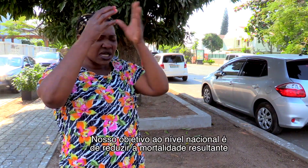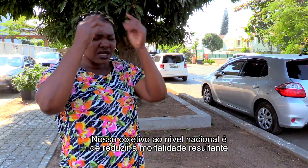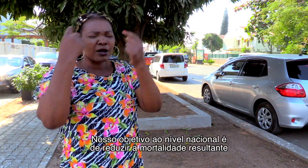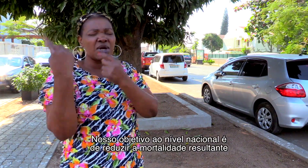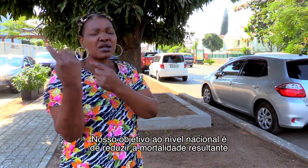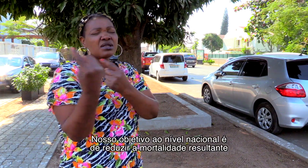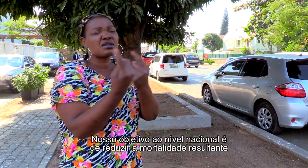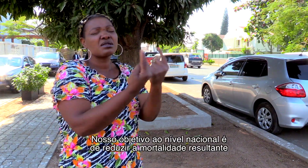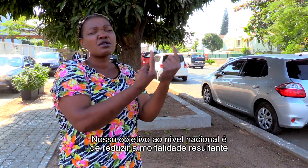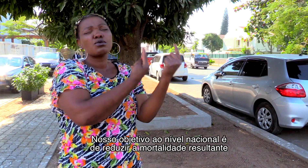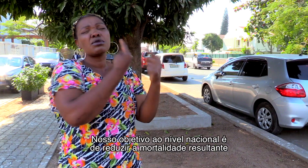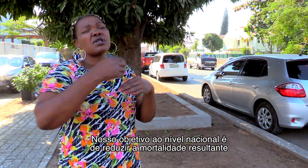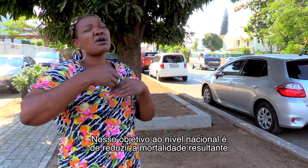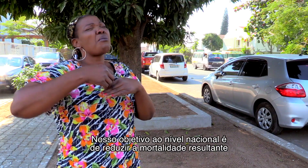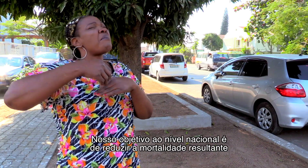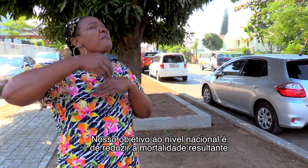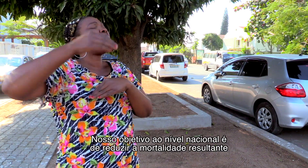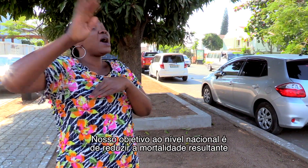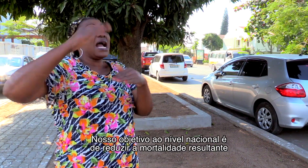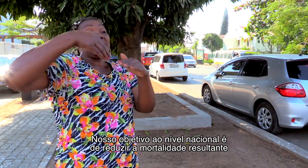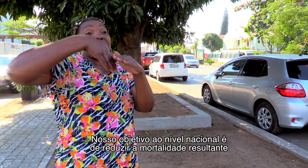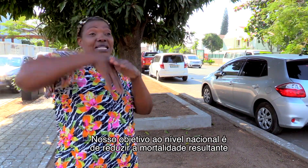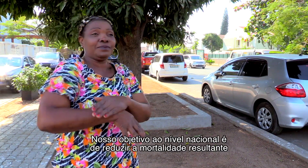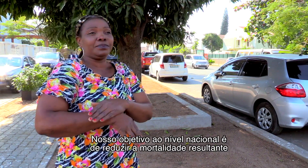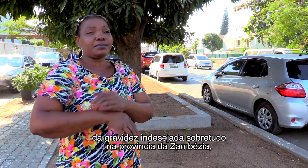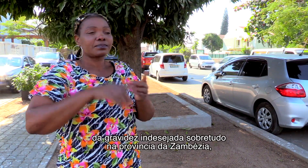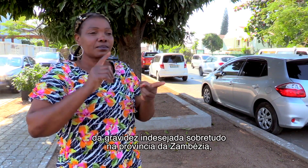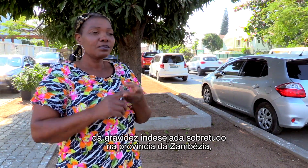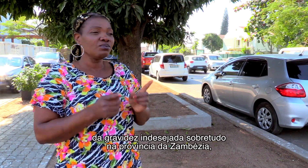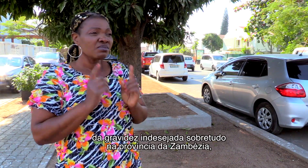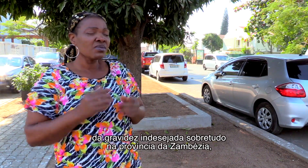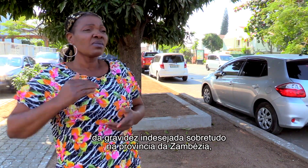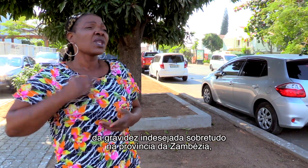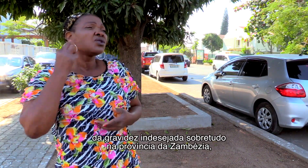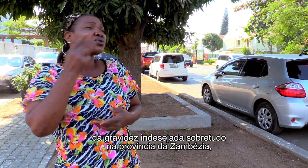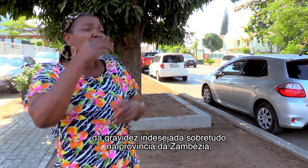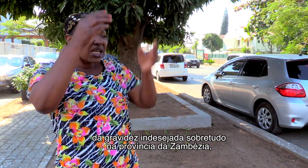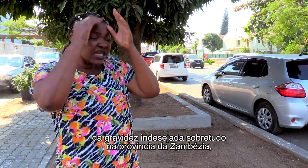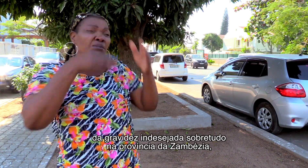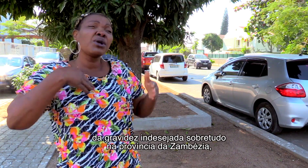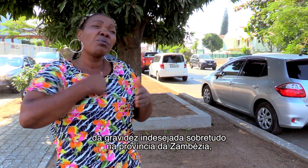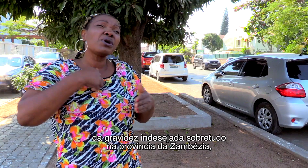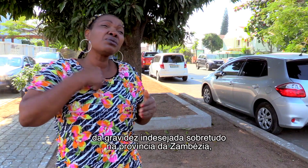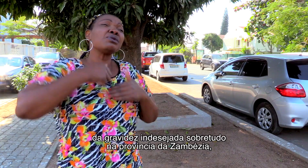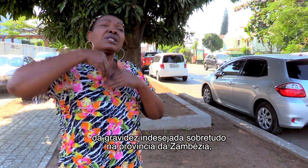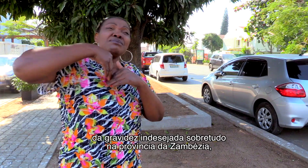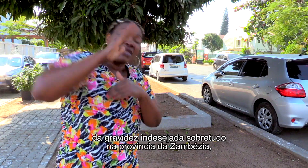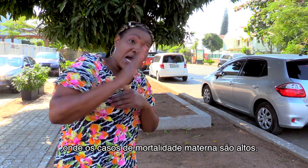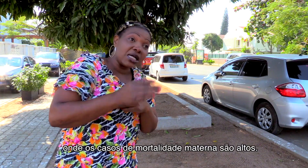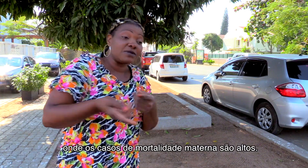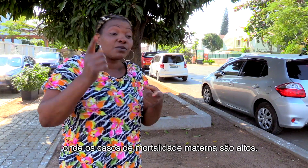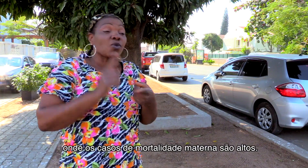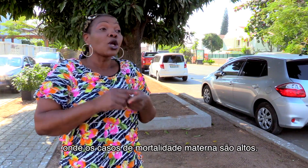Nosso objetivo ao nível nacional é de reduzir a mortalidade resultante da gravidez indesejada, sobretudo na província da